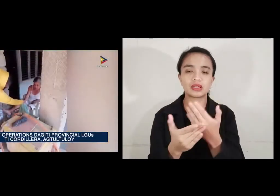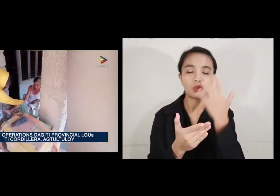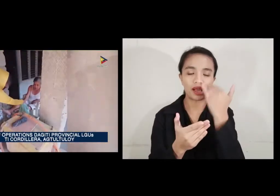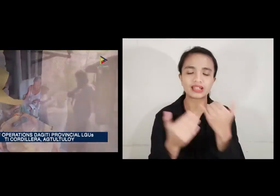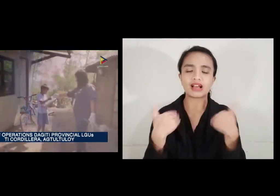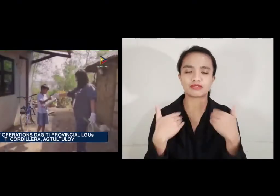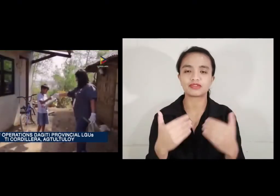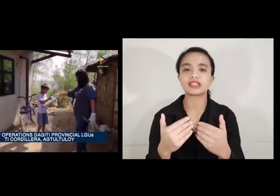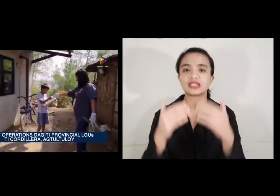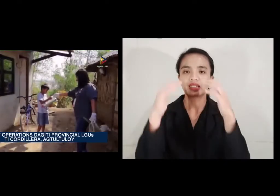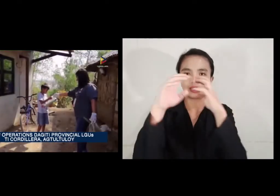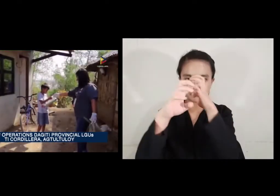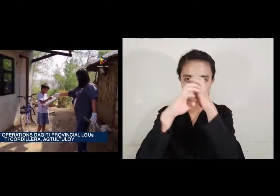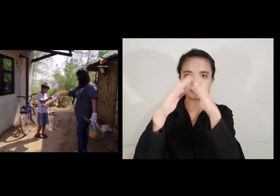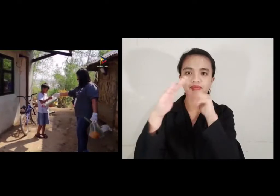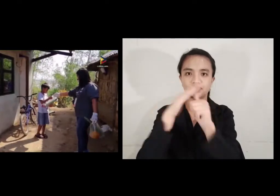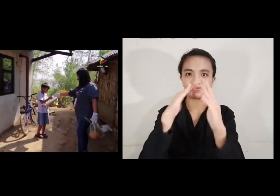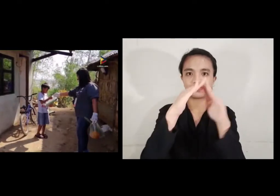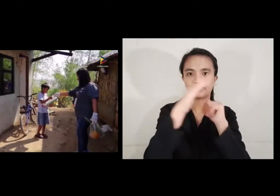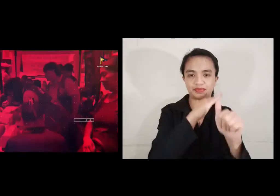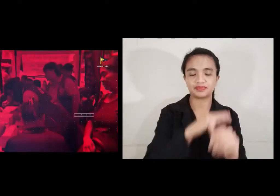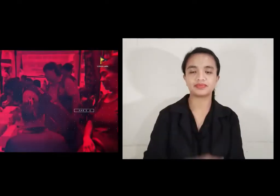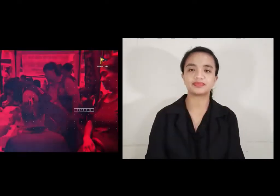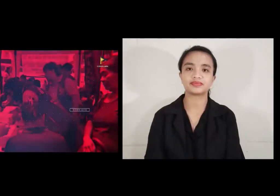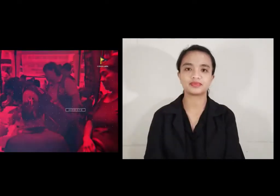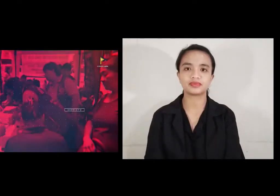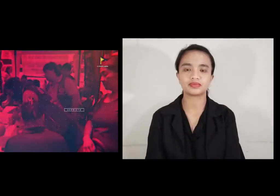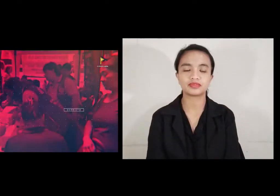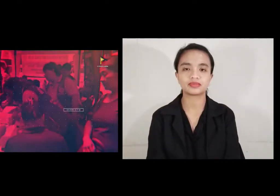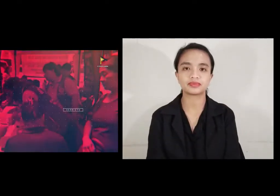iti enhanced community quarantine.